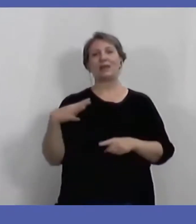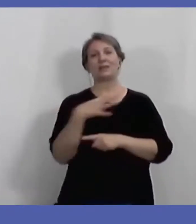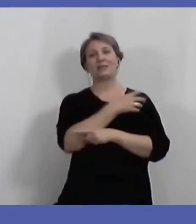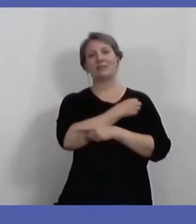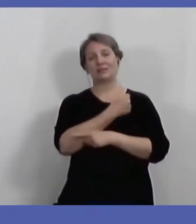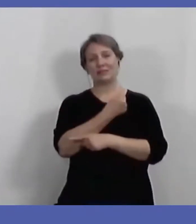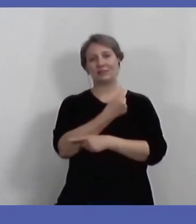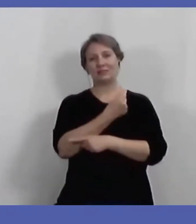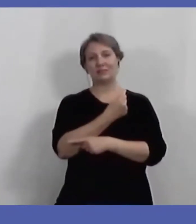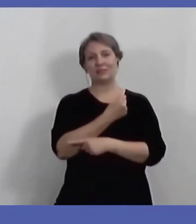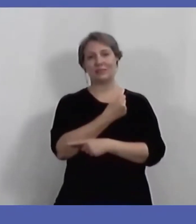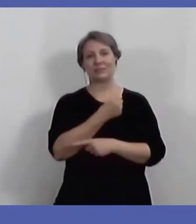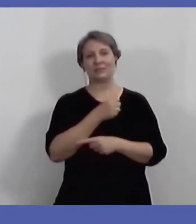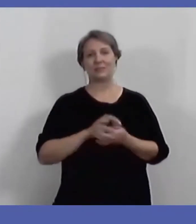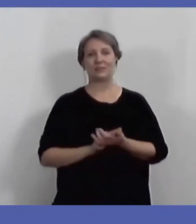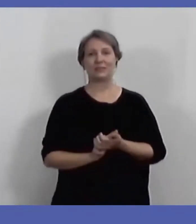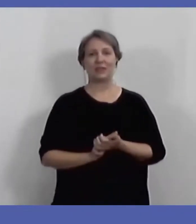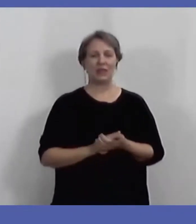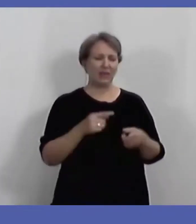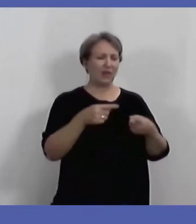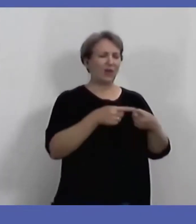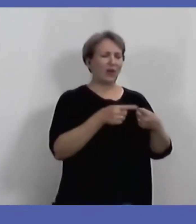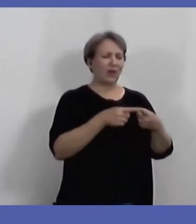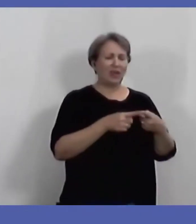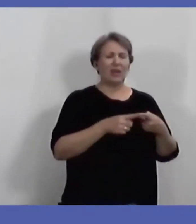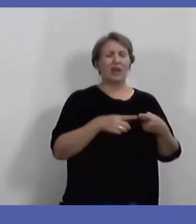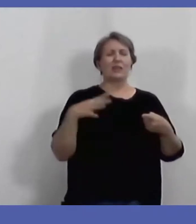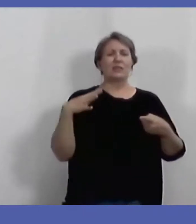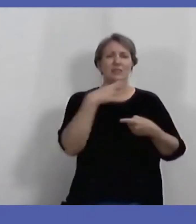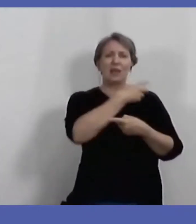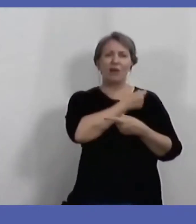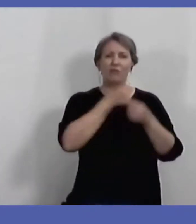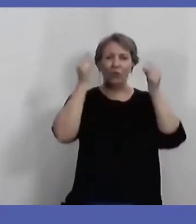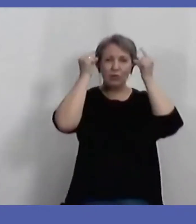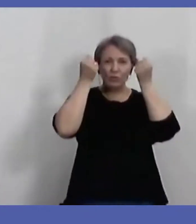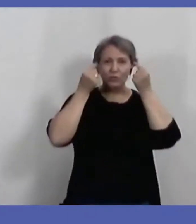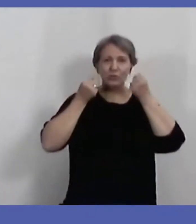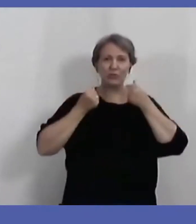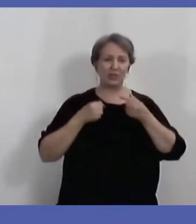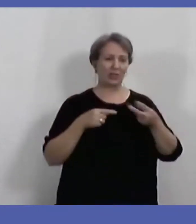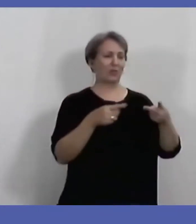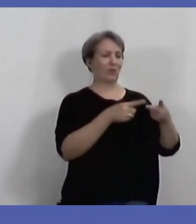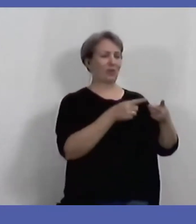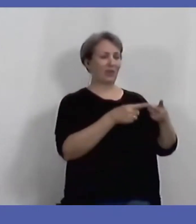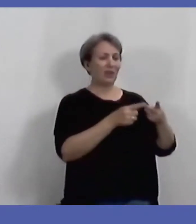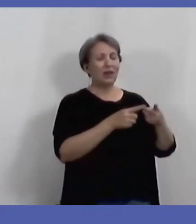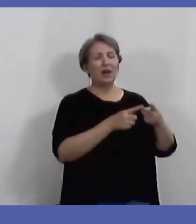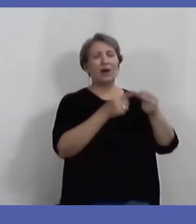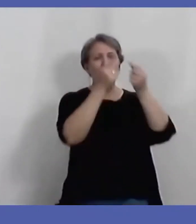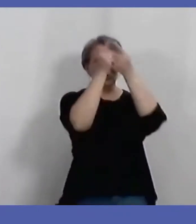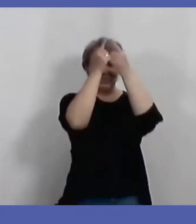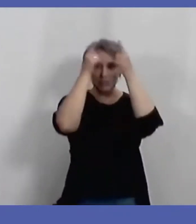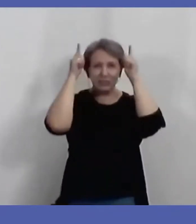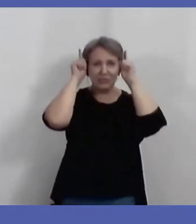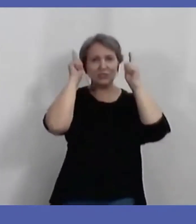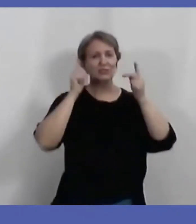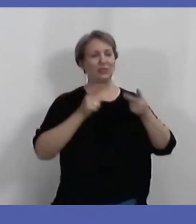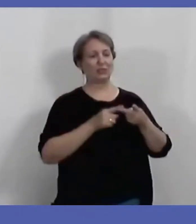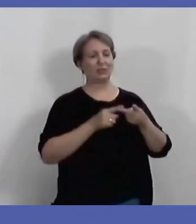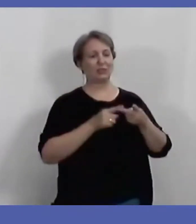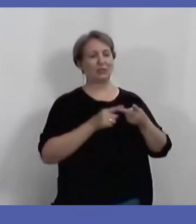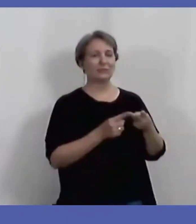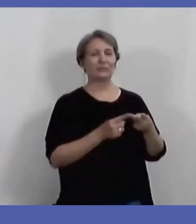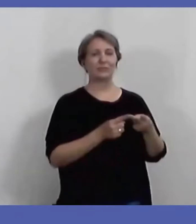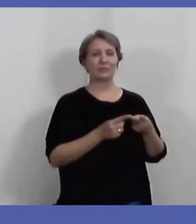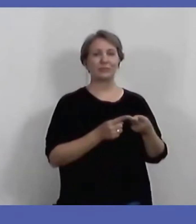salvação para os judeus, o Senhor não podia começar com outra pessoa para abrir a porta de salvação para os gentios.